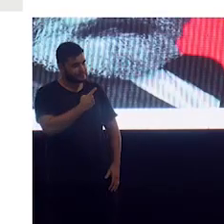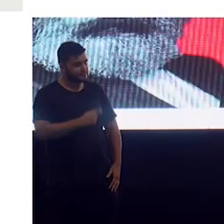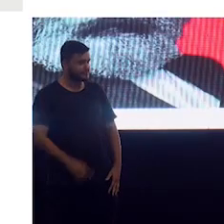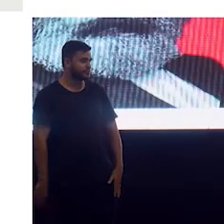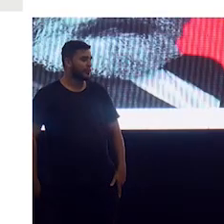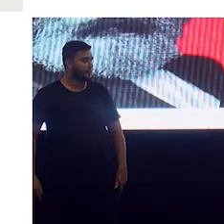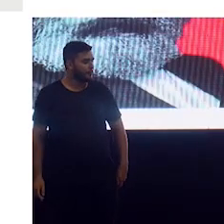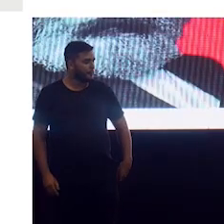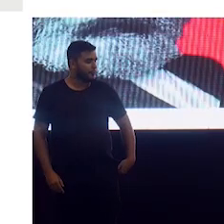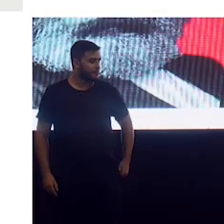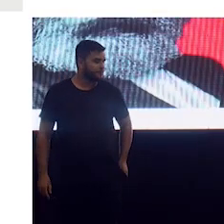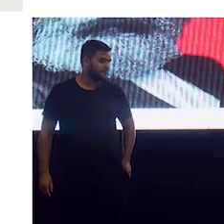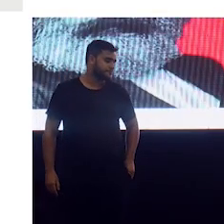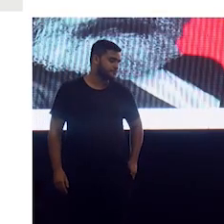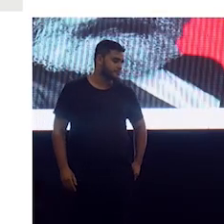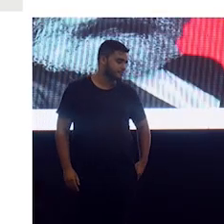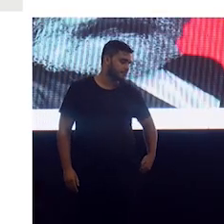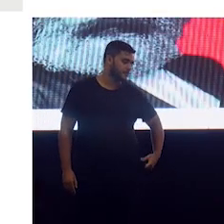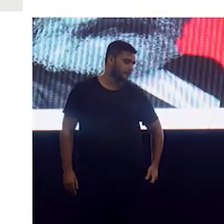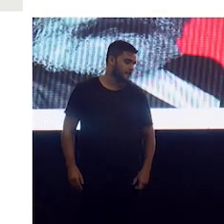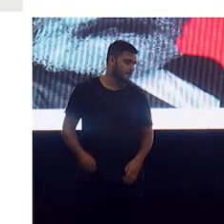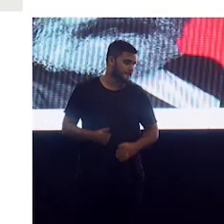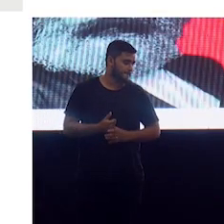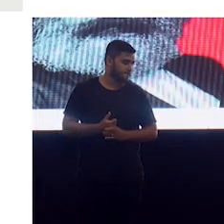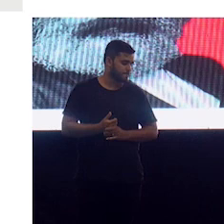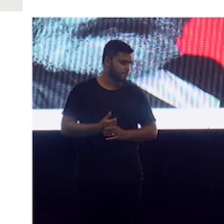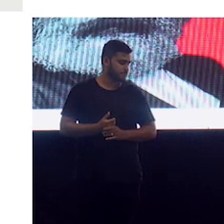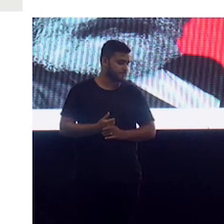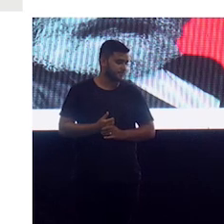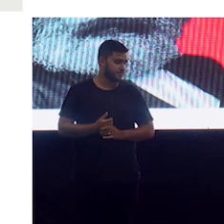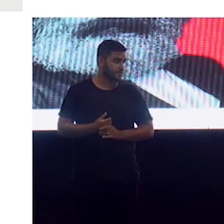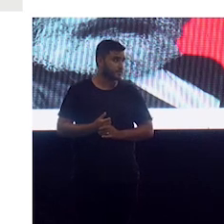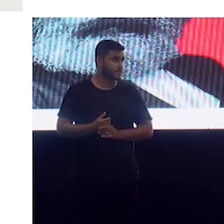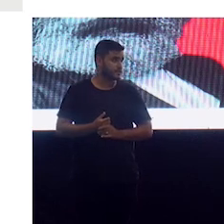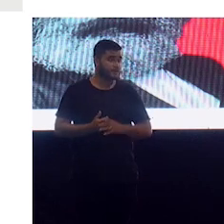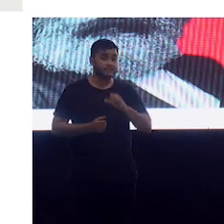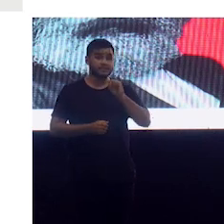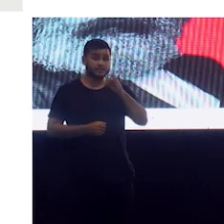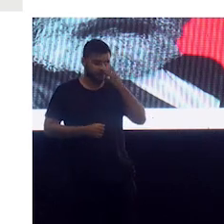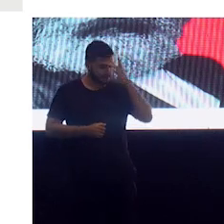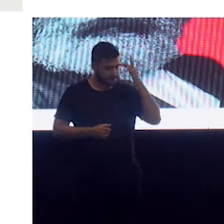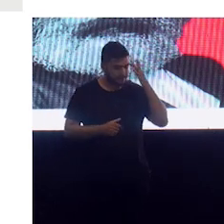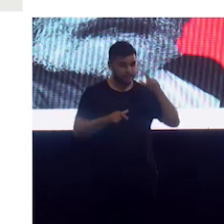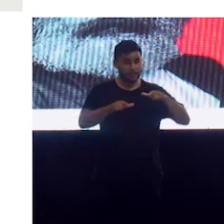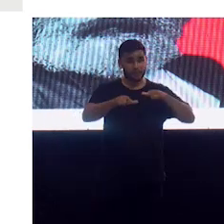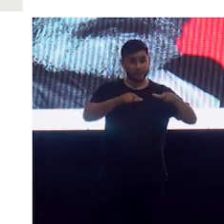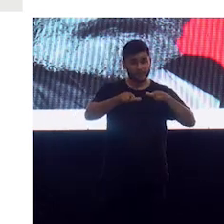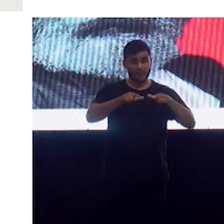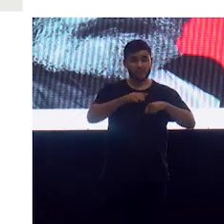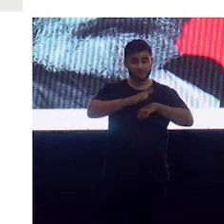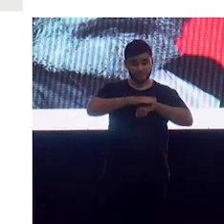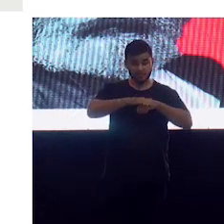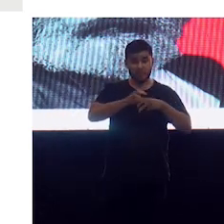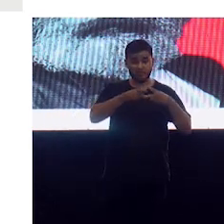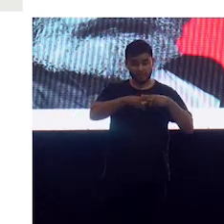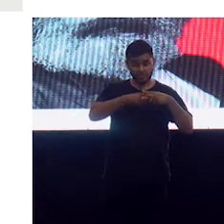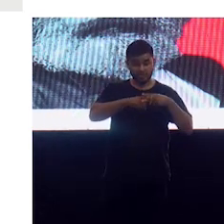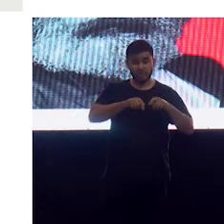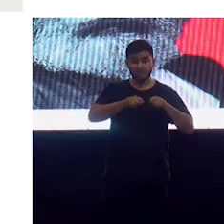Se a classe trabalhadora tudo produz, a ela tudo pertence, inclusive o iPhone, para quem